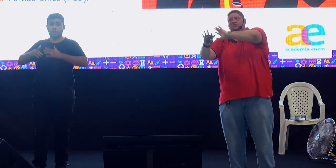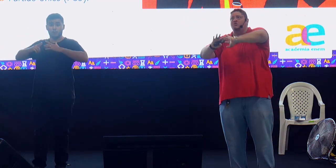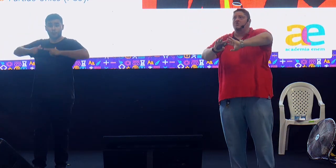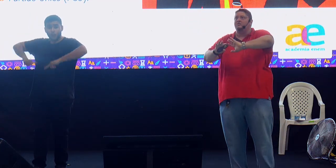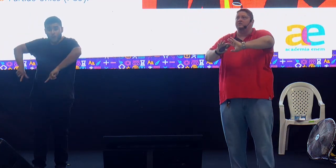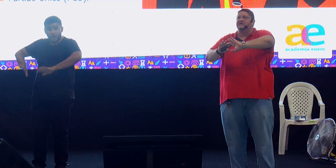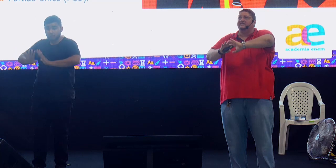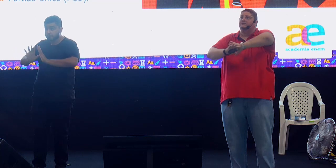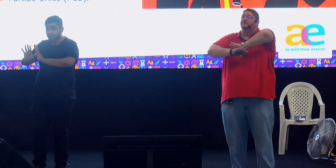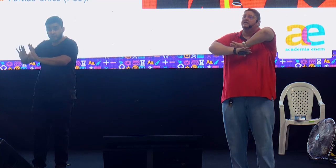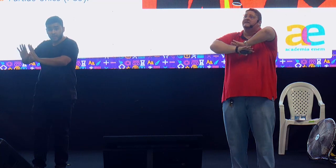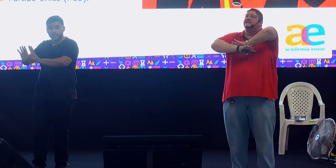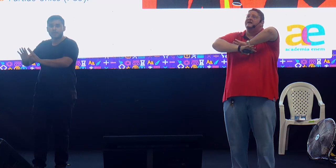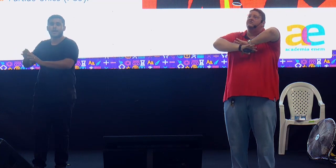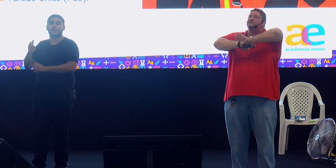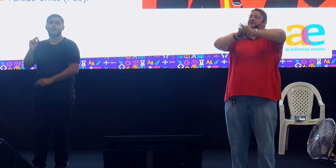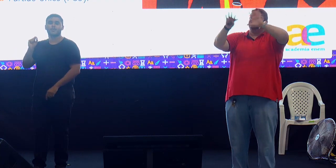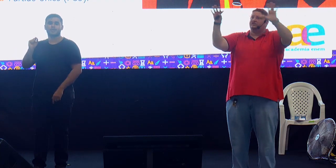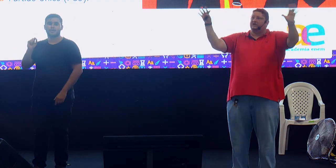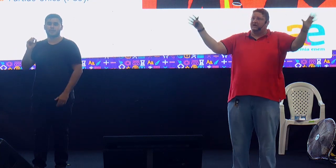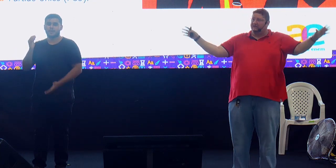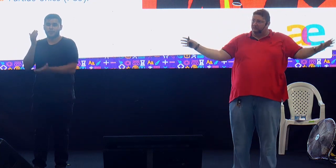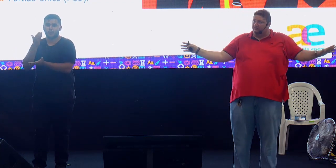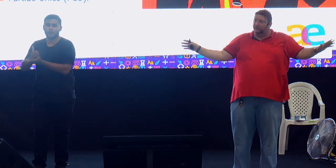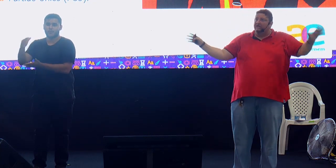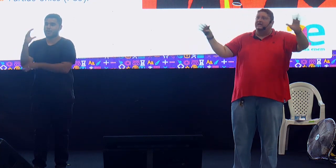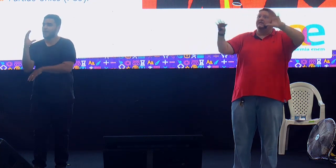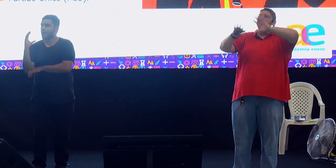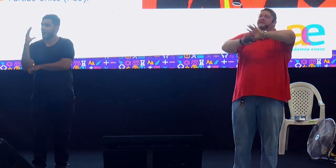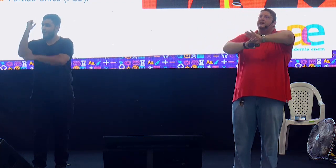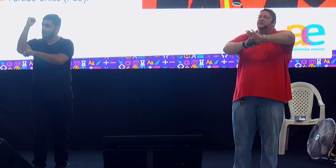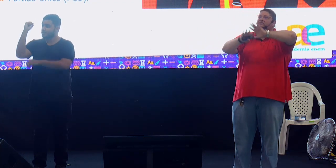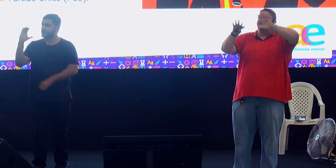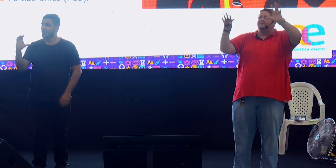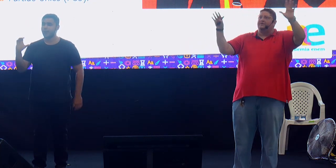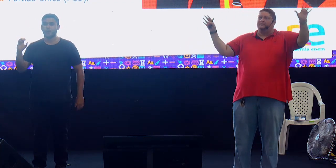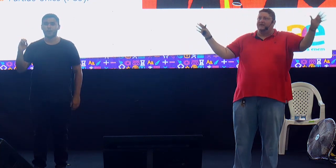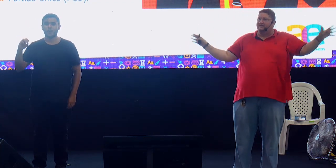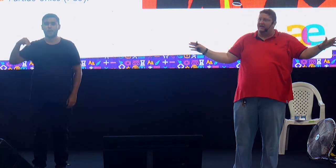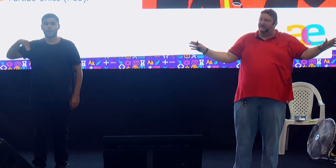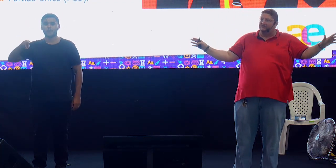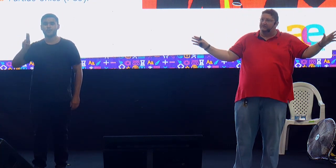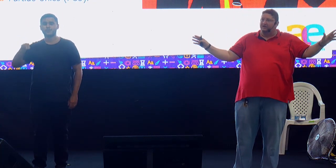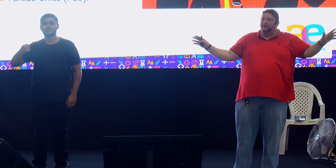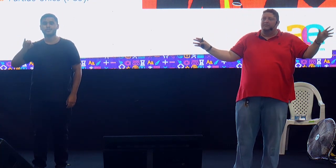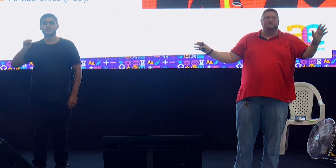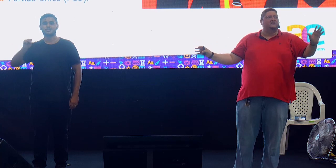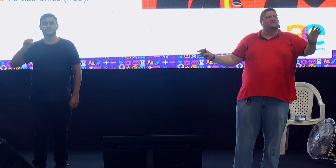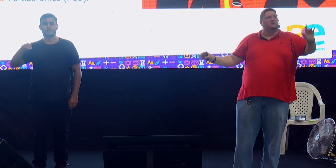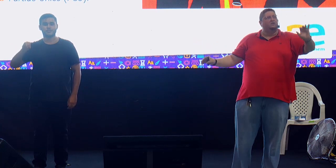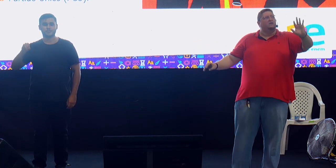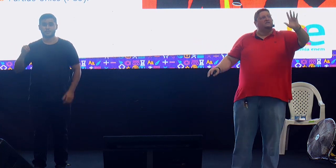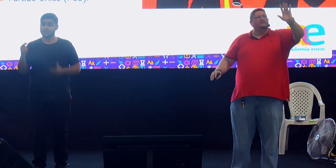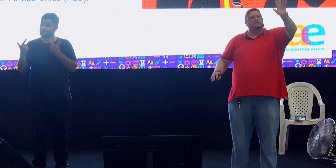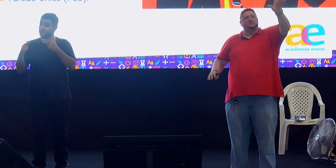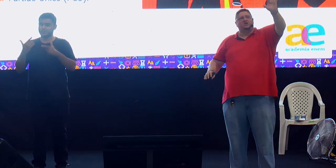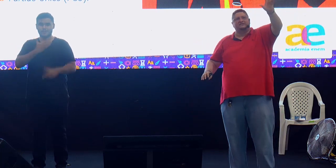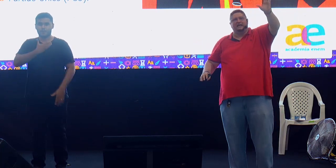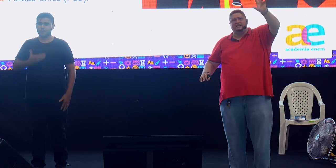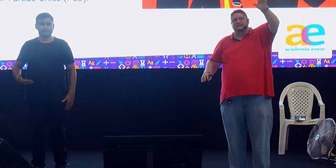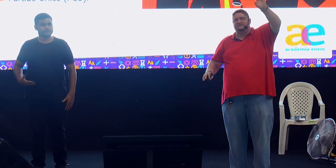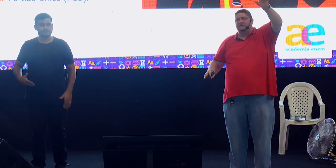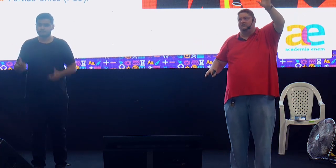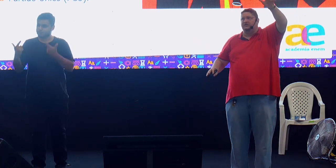comunismo. No comunismo, não tem Estado e não tem propriedade. Professor, se